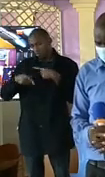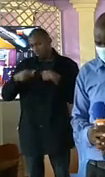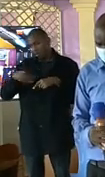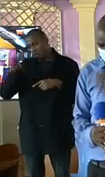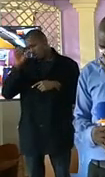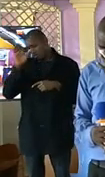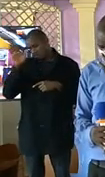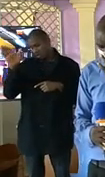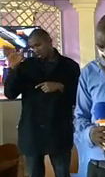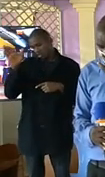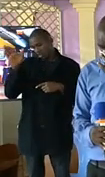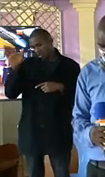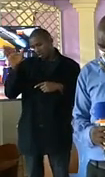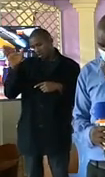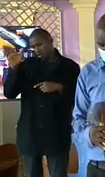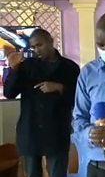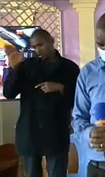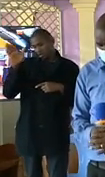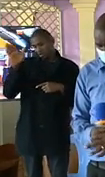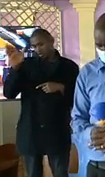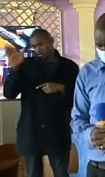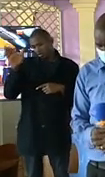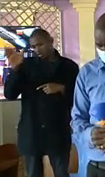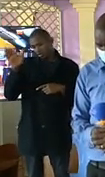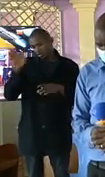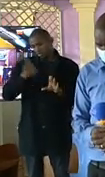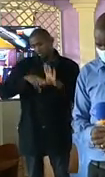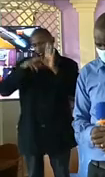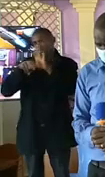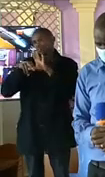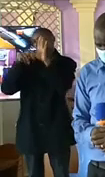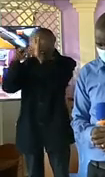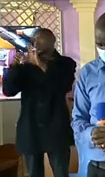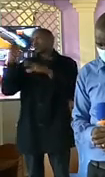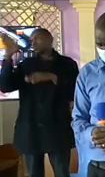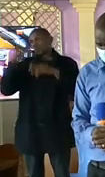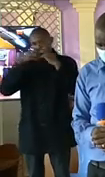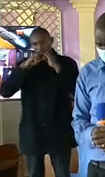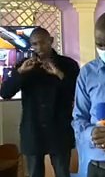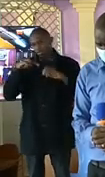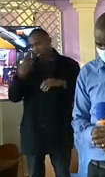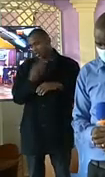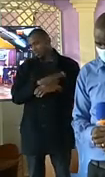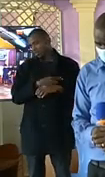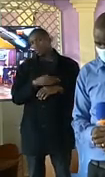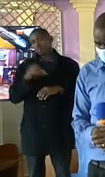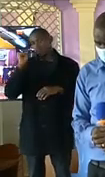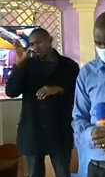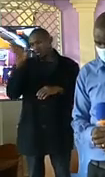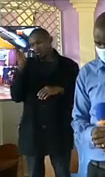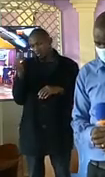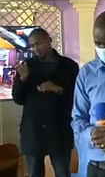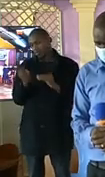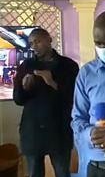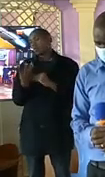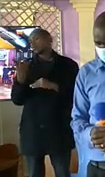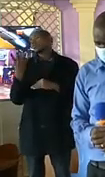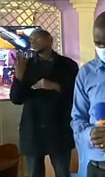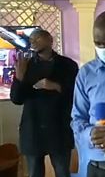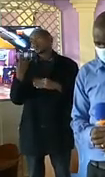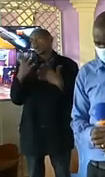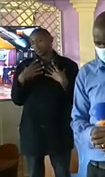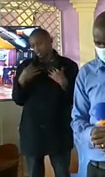guthengera gitiki yaku kia unene mwathani. Na nigetha Ngai Baba utuike wa guturathima. Na nikio mwathani rucine roro gai. Itikira